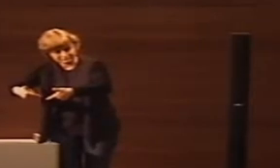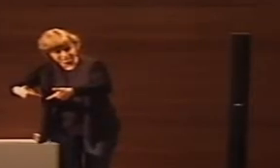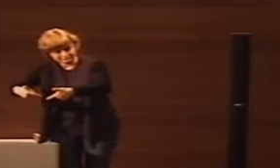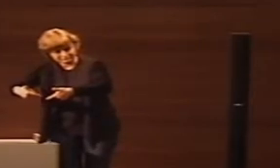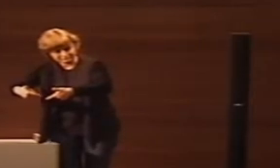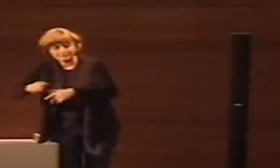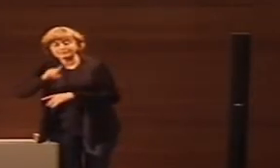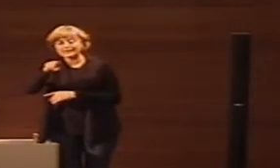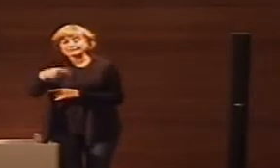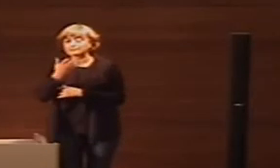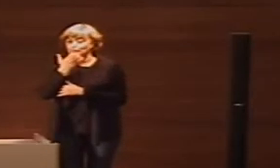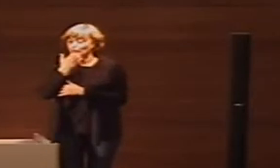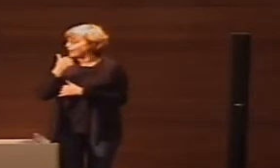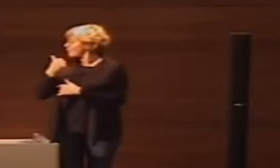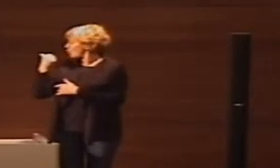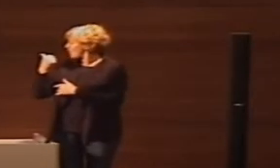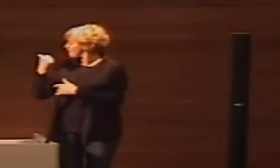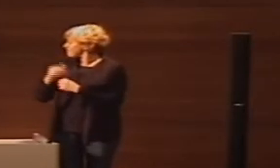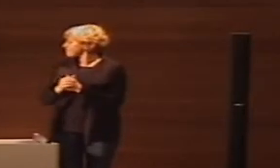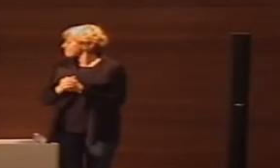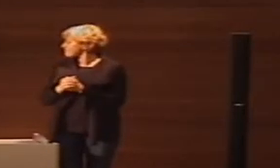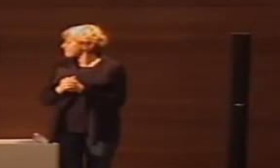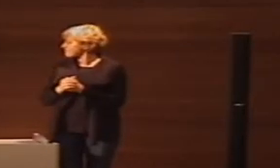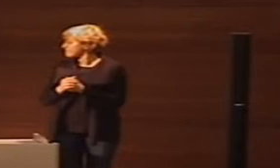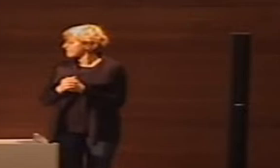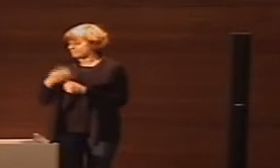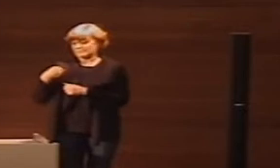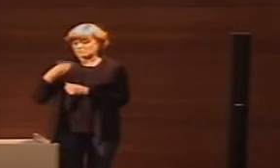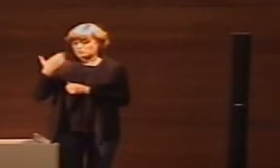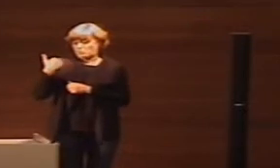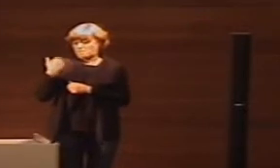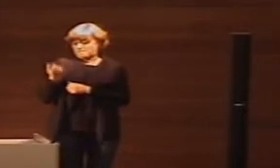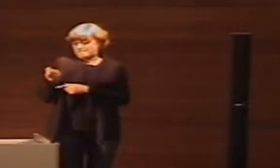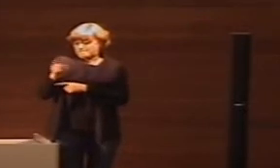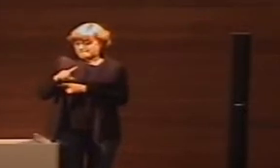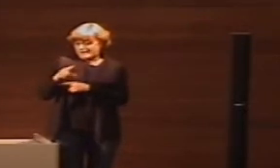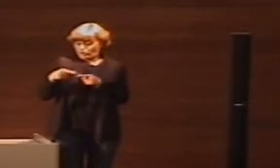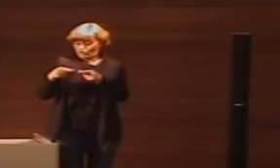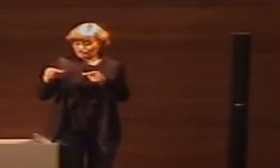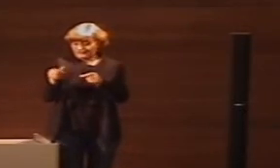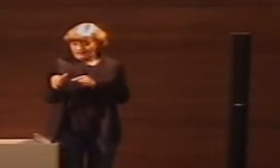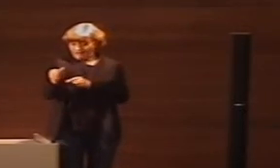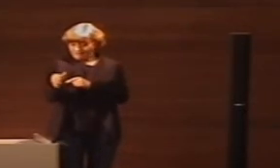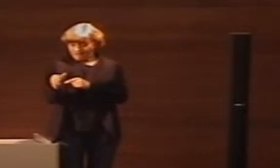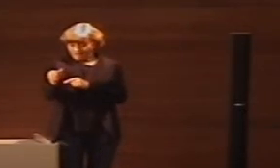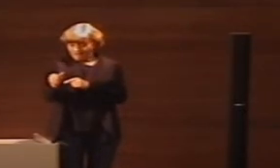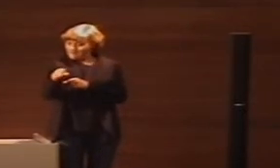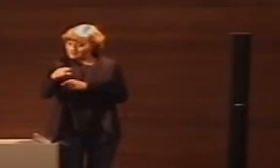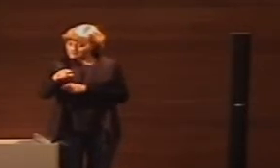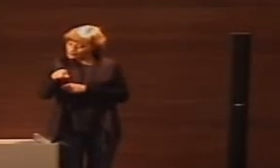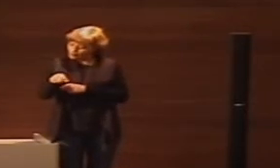también hay contenedores que, como los que veíamos antes, donde se accede con tarjeta magnética, tienen sistemas de